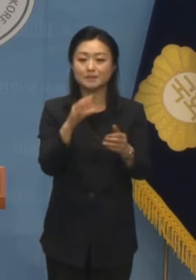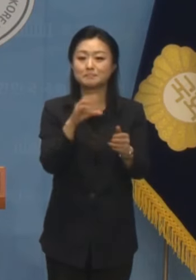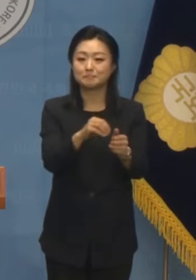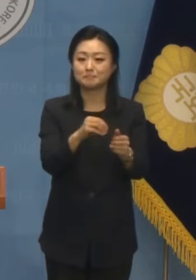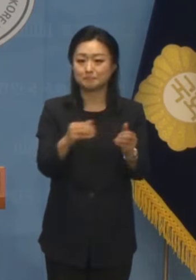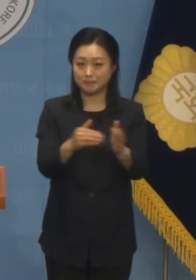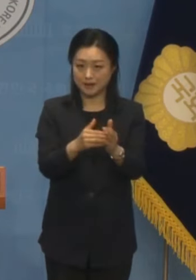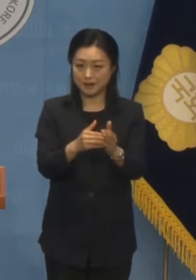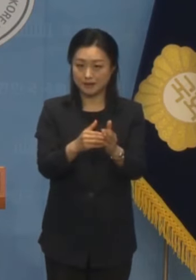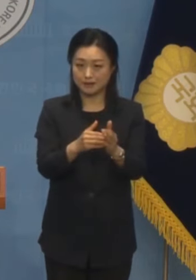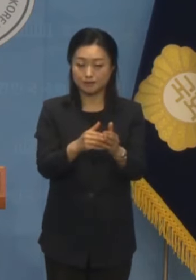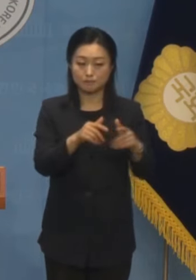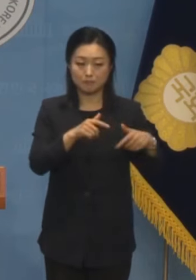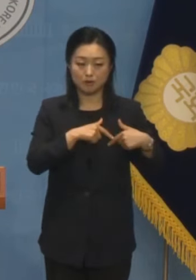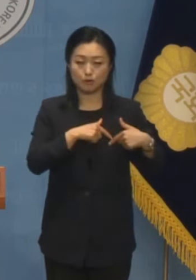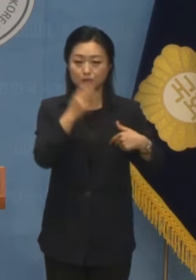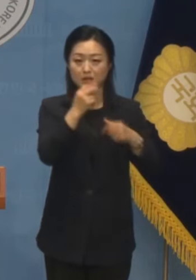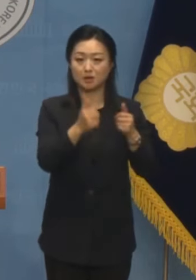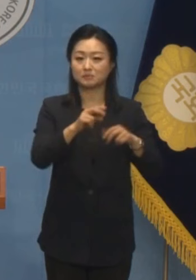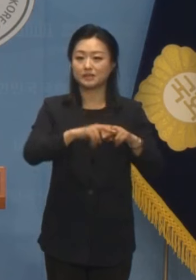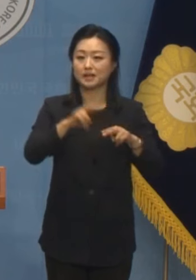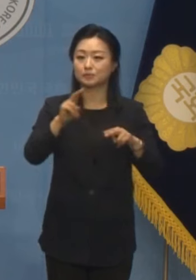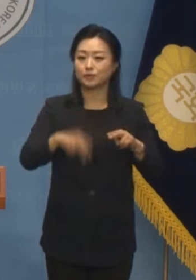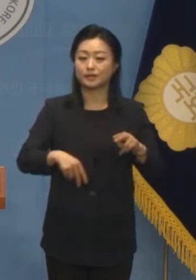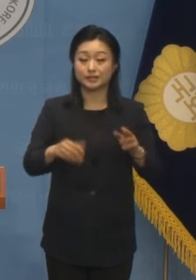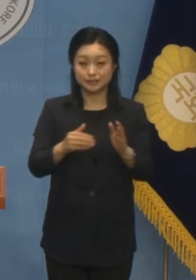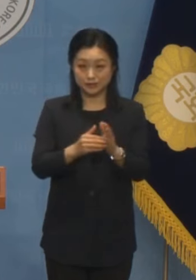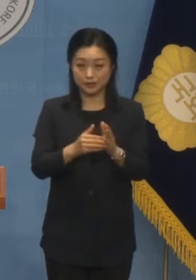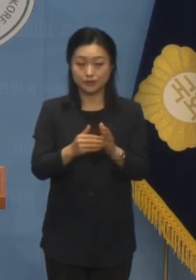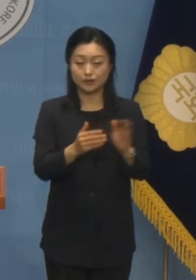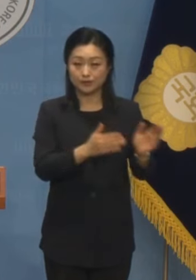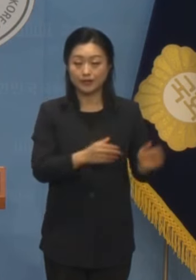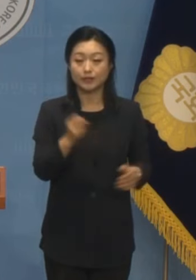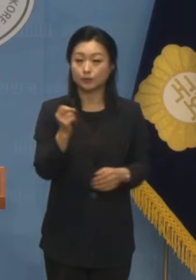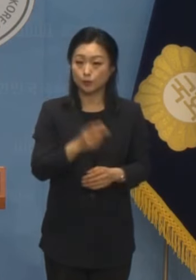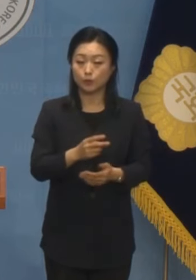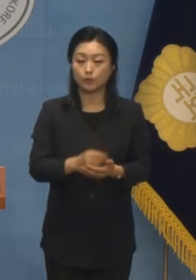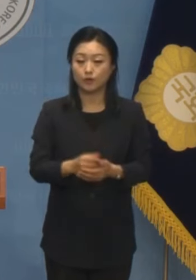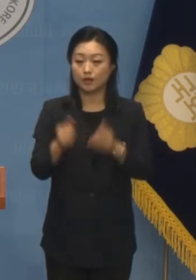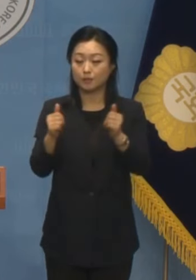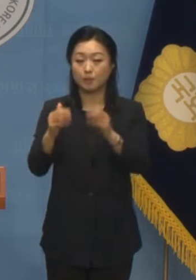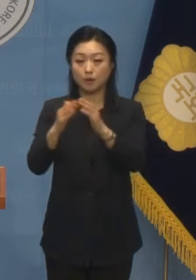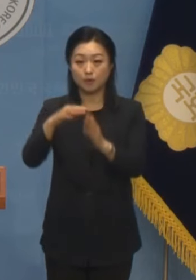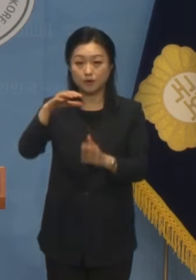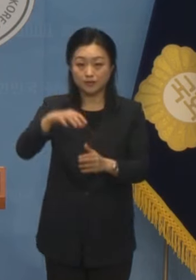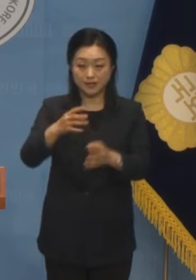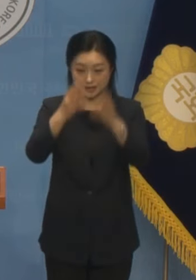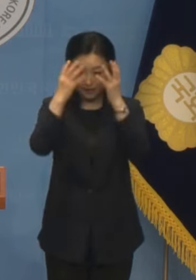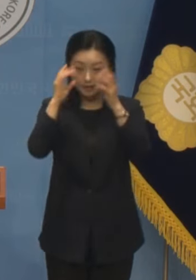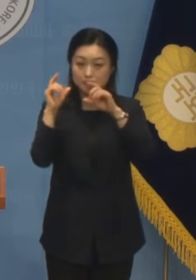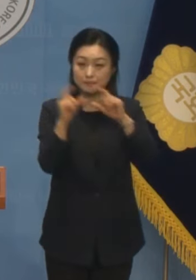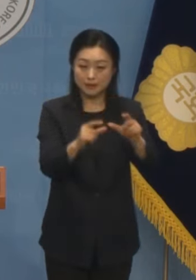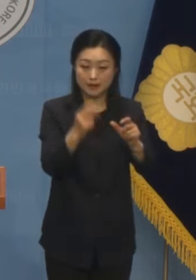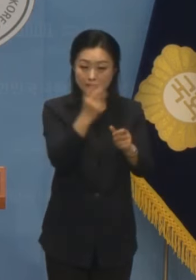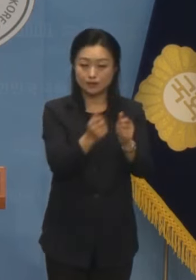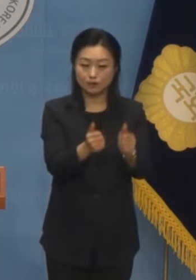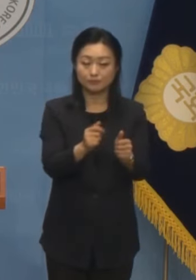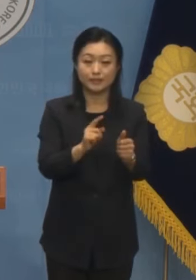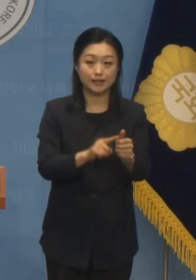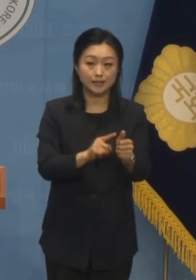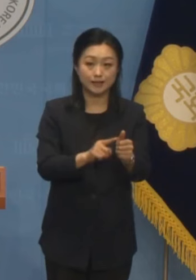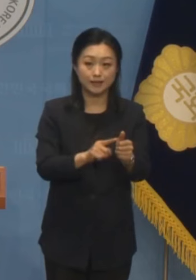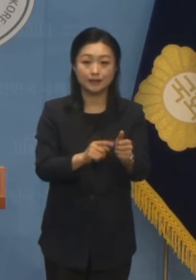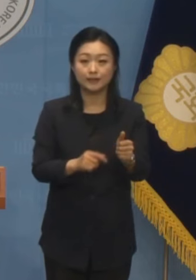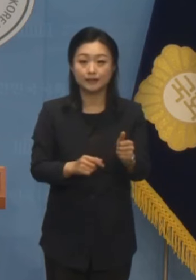처분을 받고 명예롭게 검찰을 떠났으며 심지어 법원에서 실형 선고를 받은 검사에